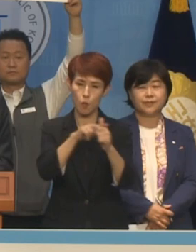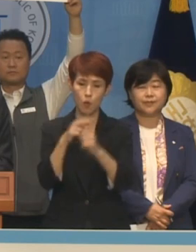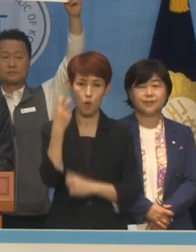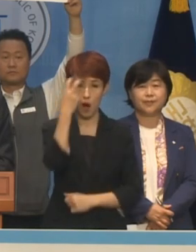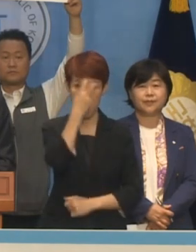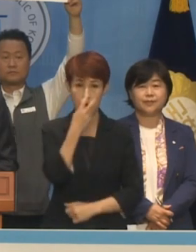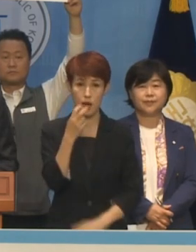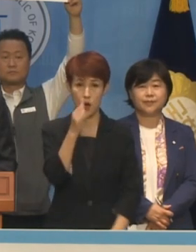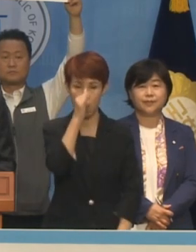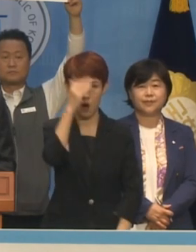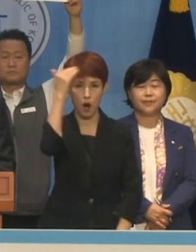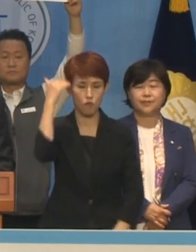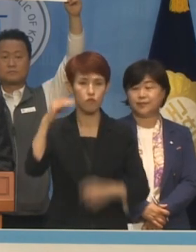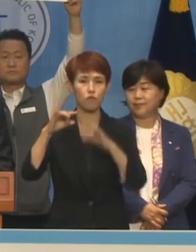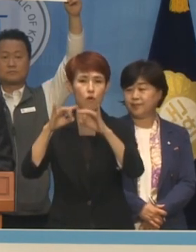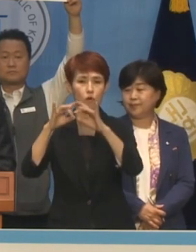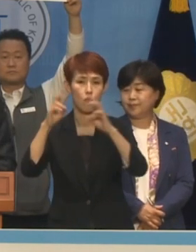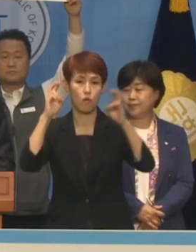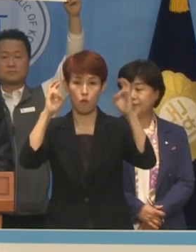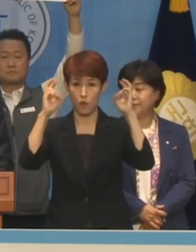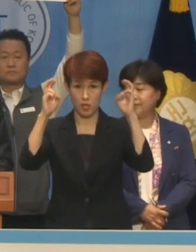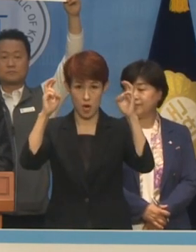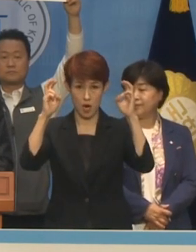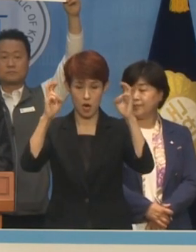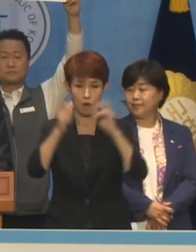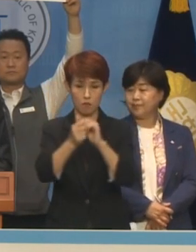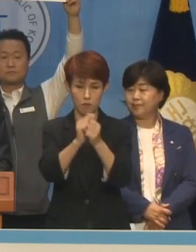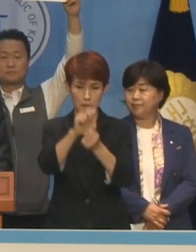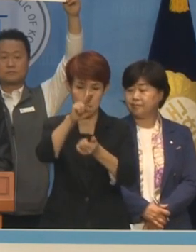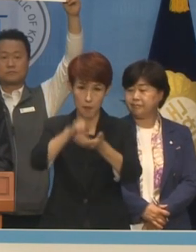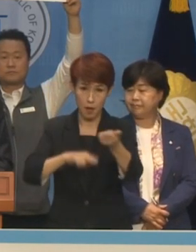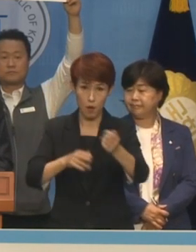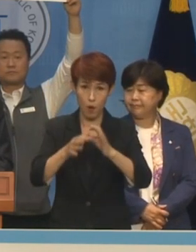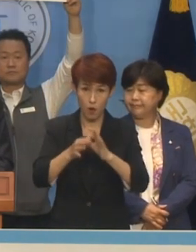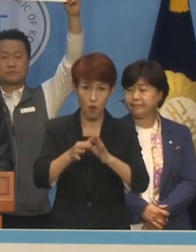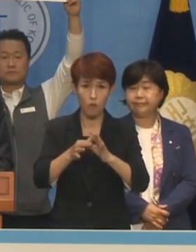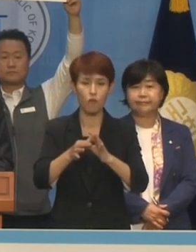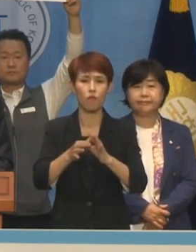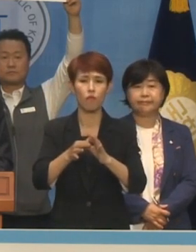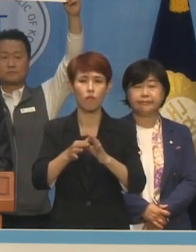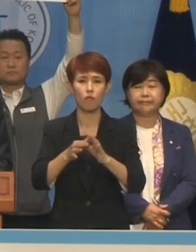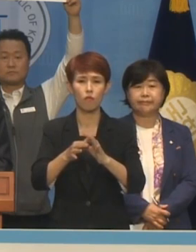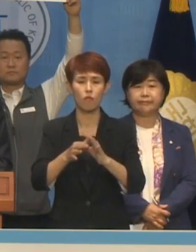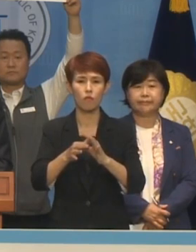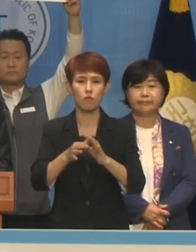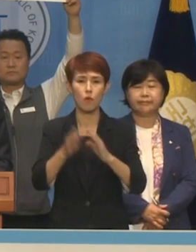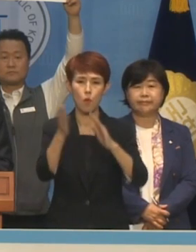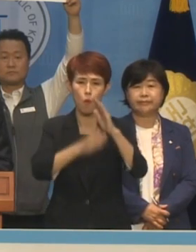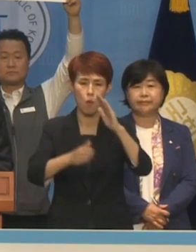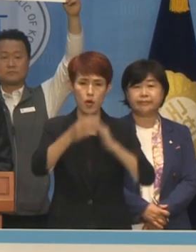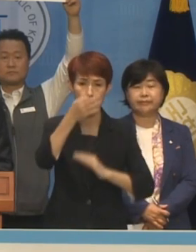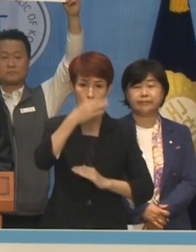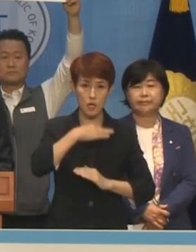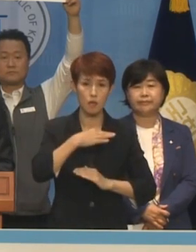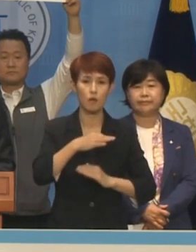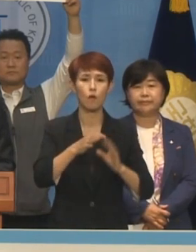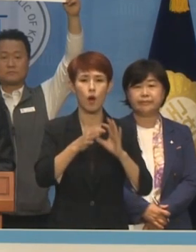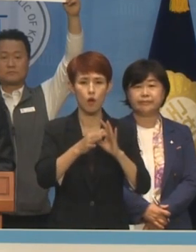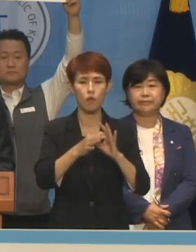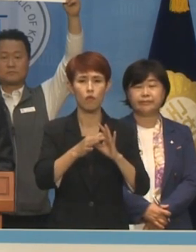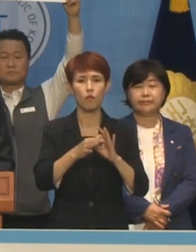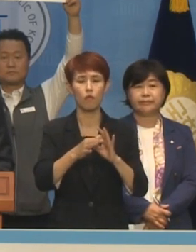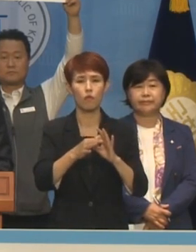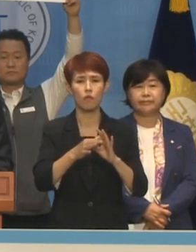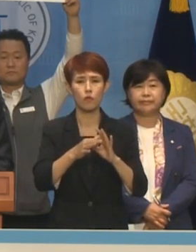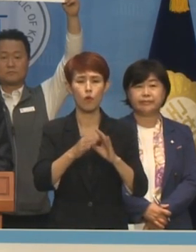관리하는 한전 KDN의 지분 매각 시 생기는 주주이익과 공익성 간 상충 이슈는